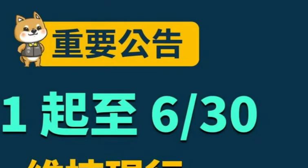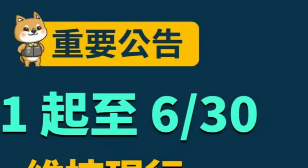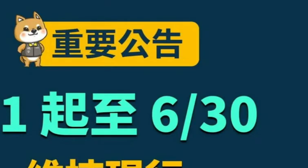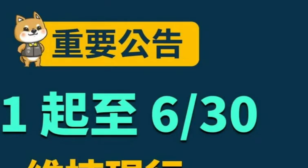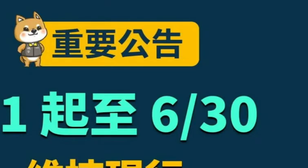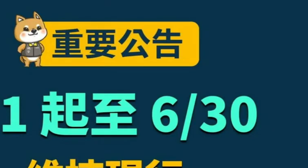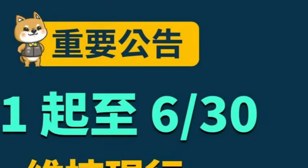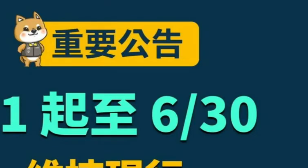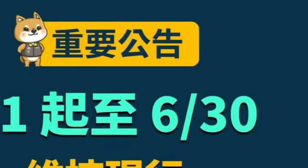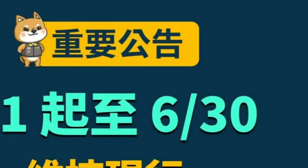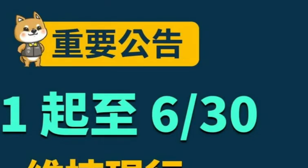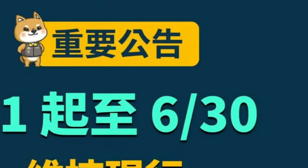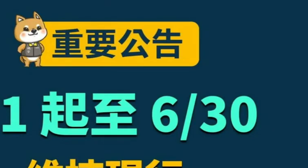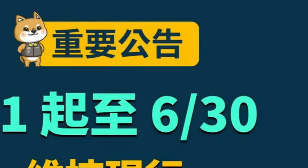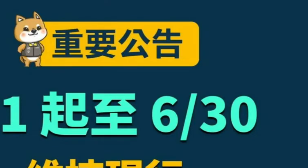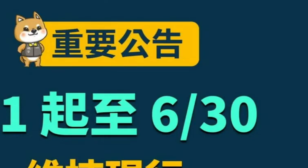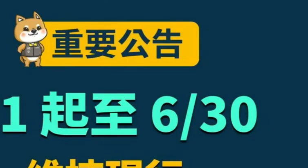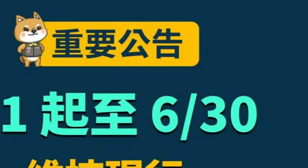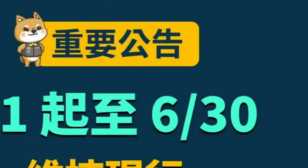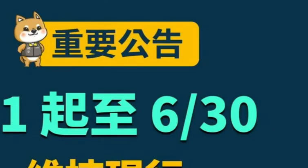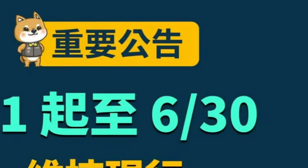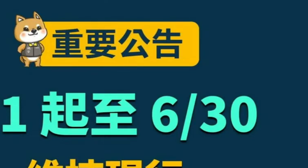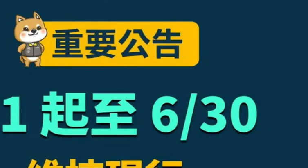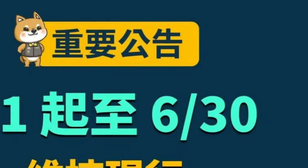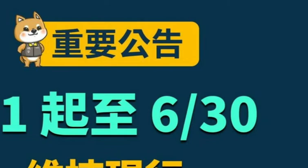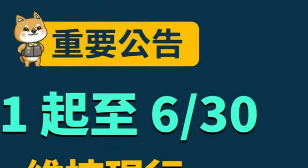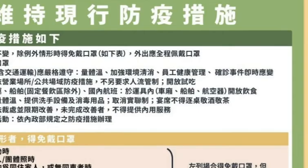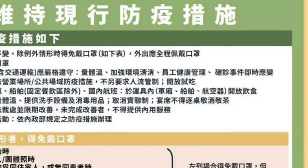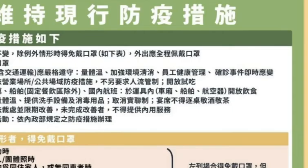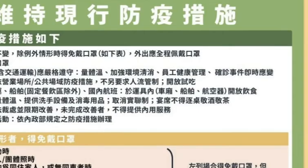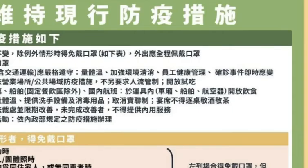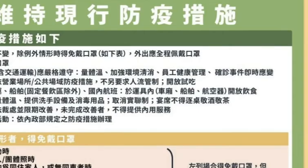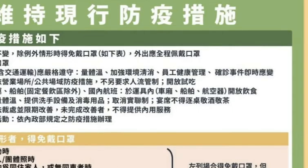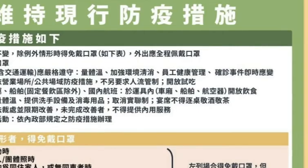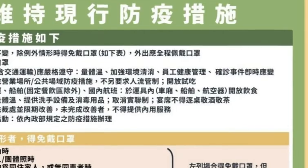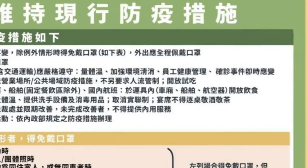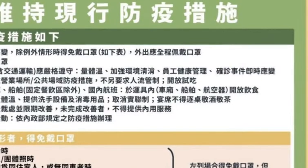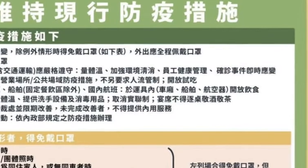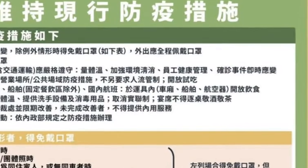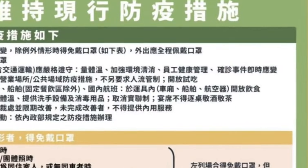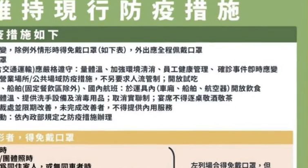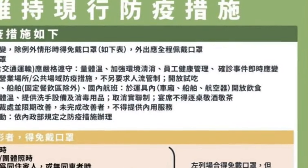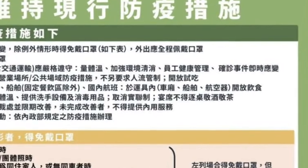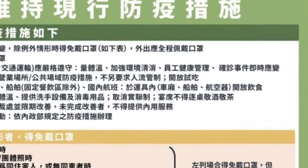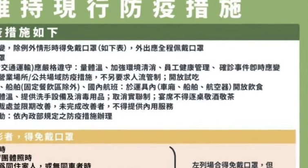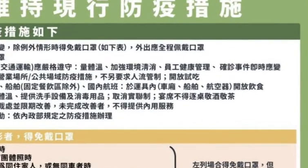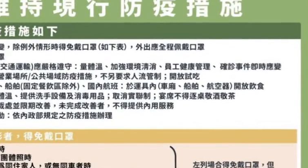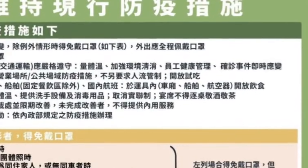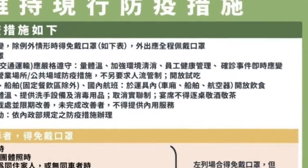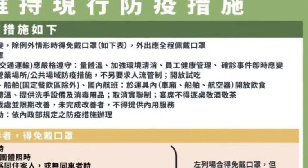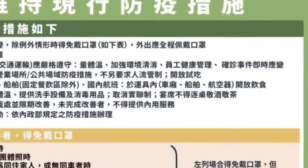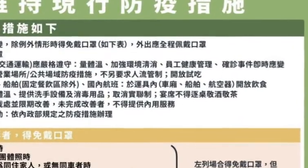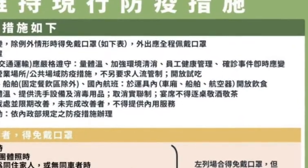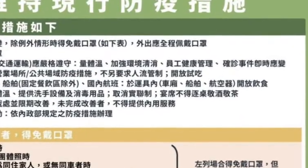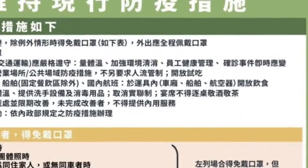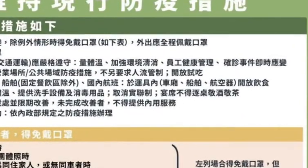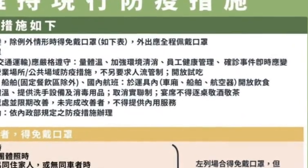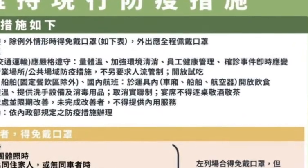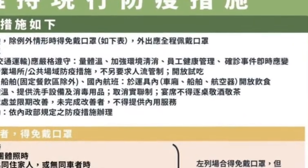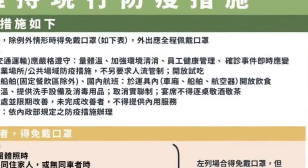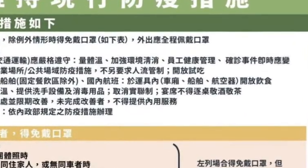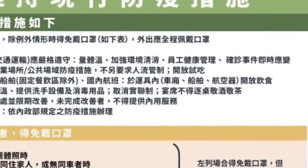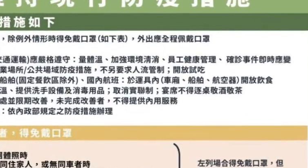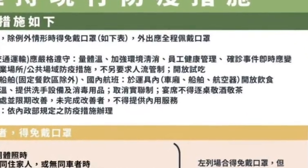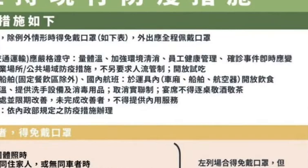行疫情指挥中心宣布，将维持现行防疫措施到月底。 中央疫情指挥中心就公告哈，从6月1号开始